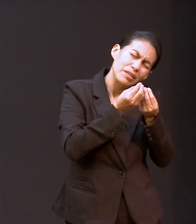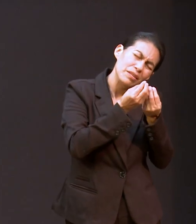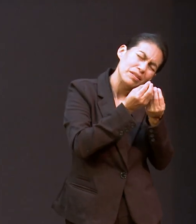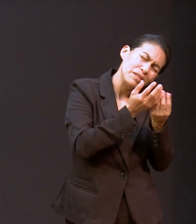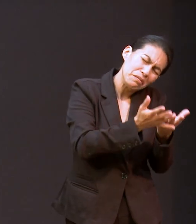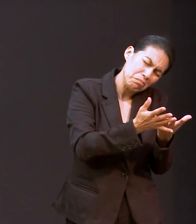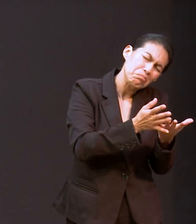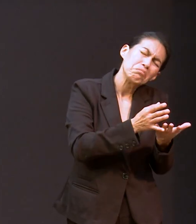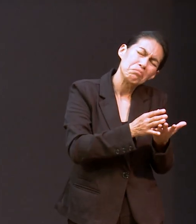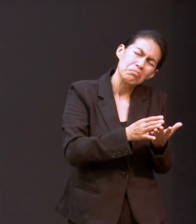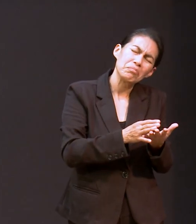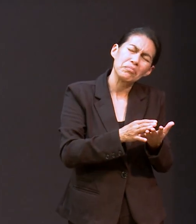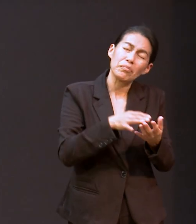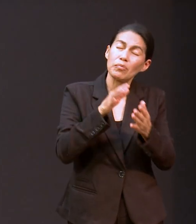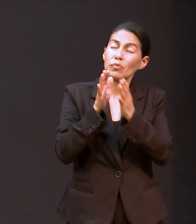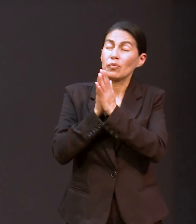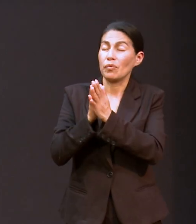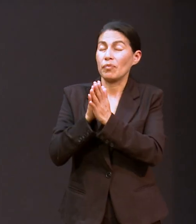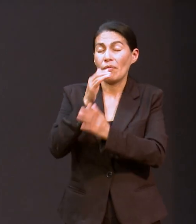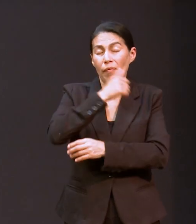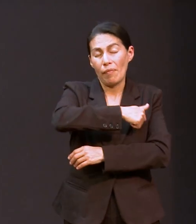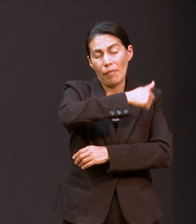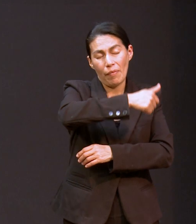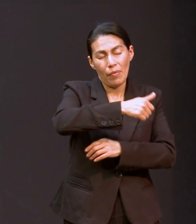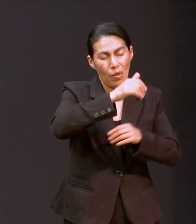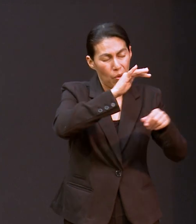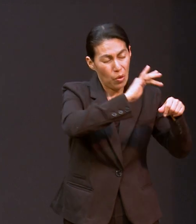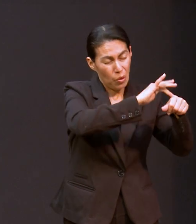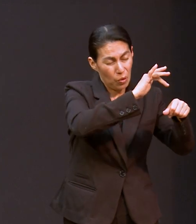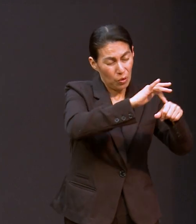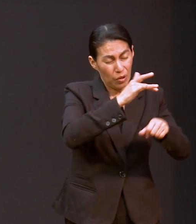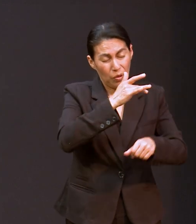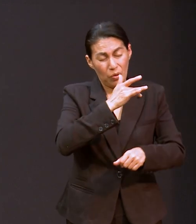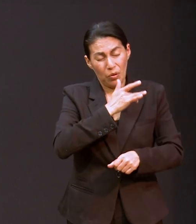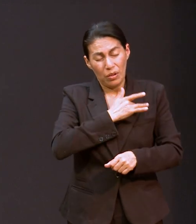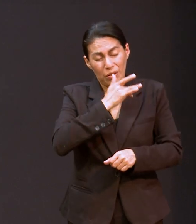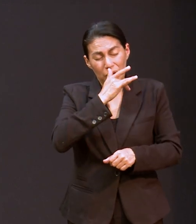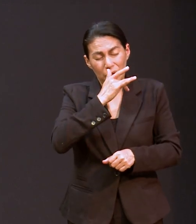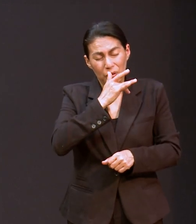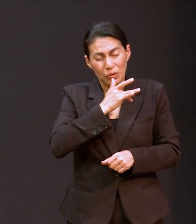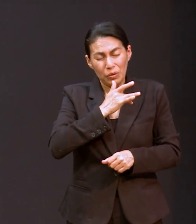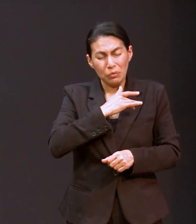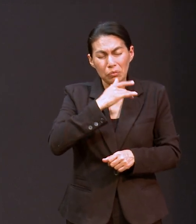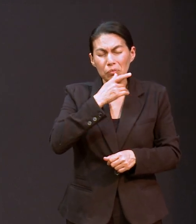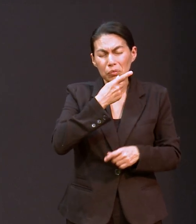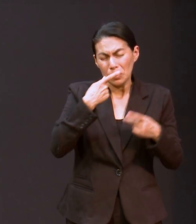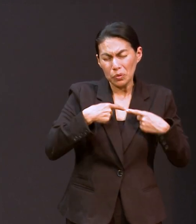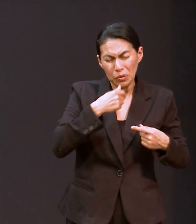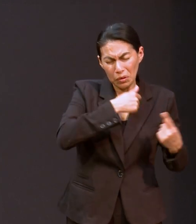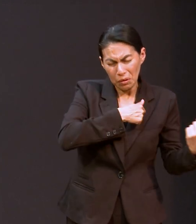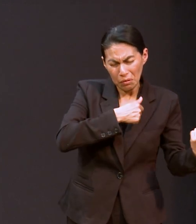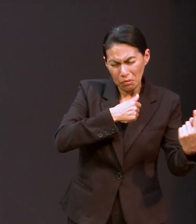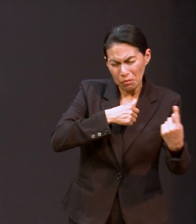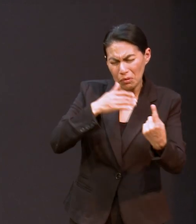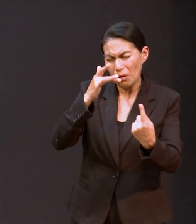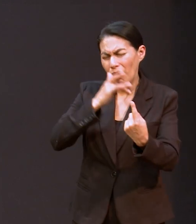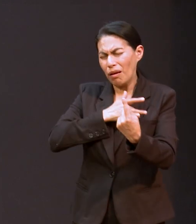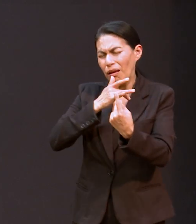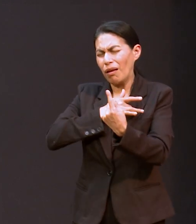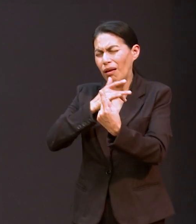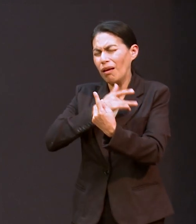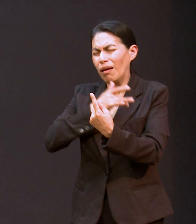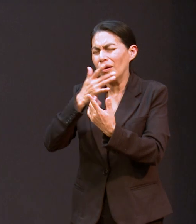tú puedes proveer te pedimos padre en un momento que tú le toques cada uno de ellos su corazón que ellos puedan